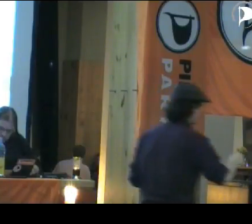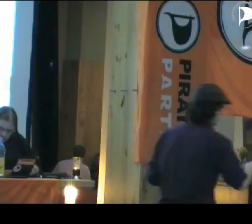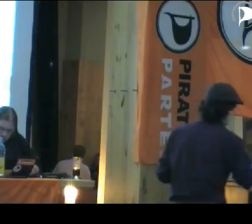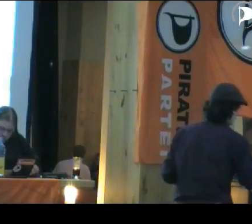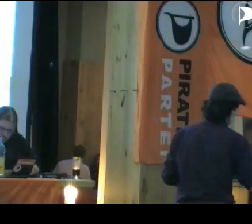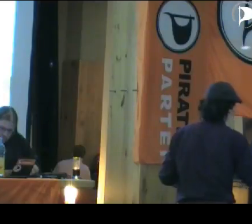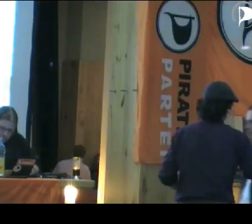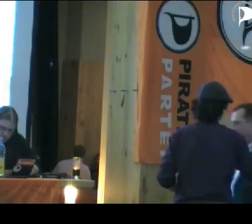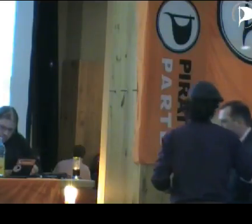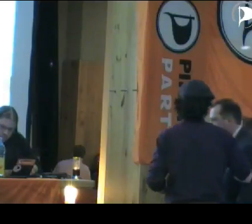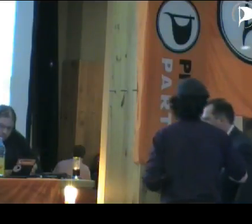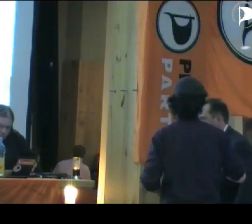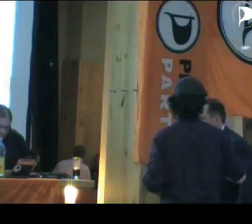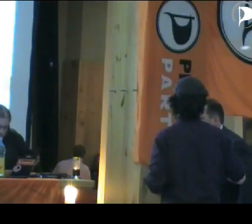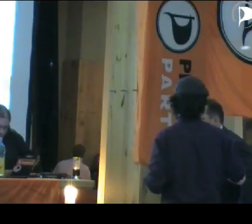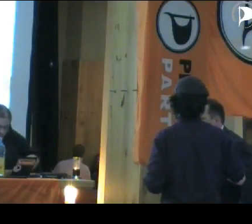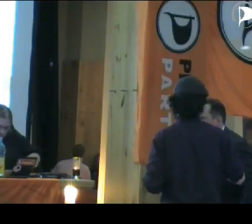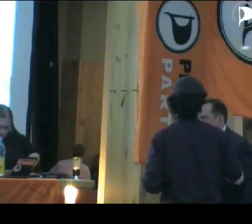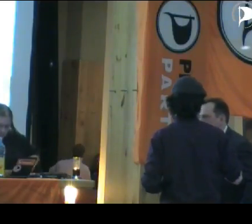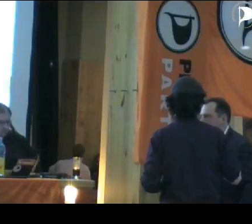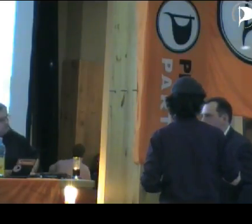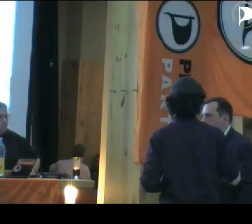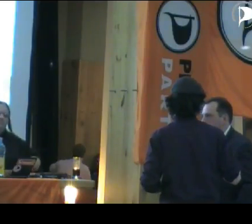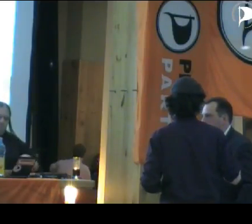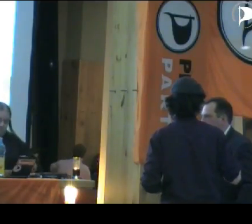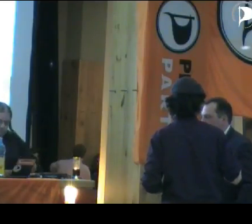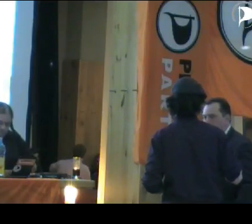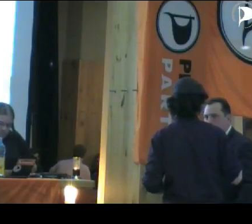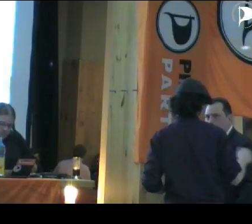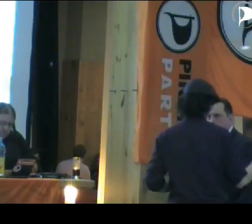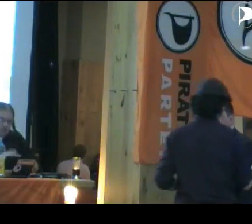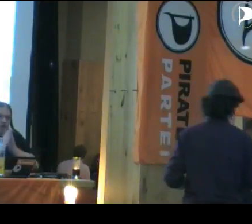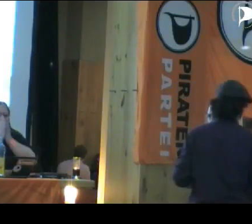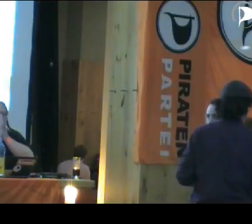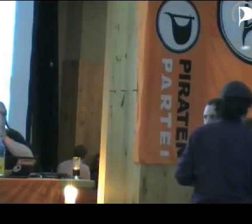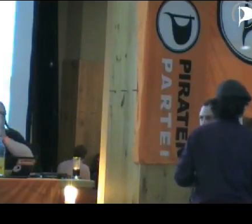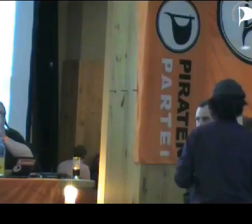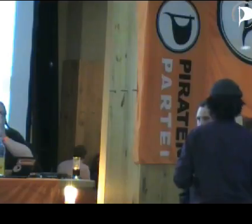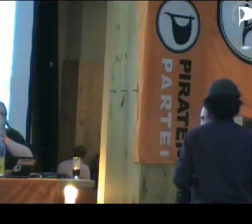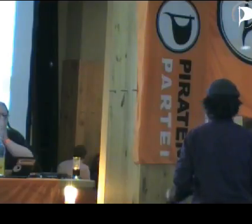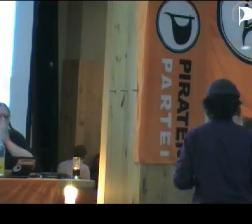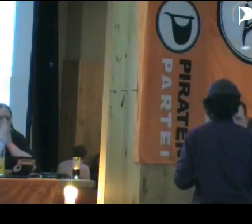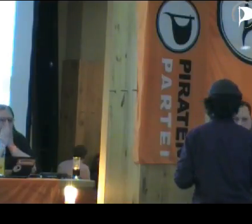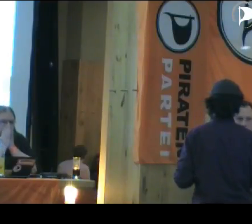wir brauchen kandidaten für das amt gibt anita